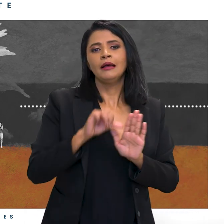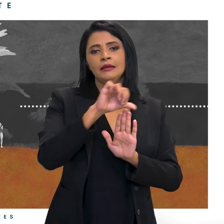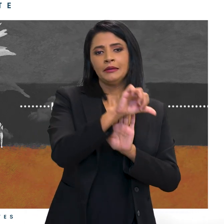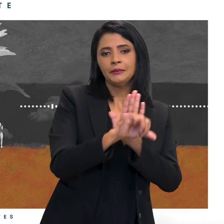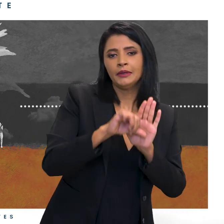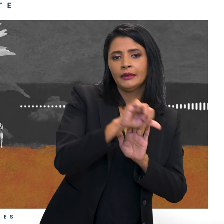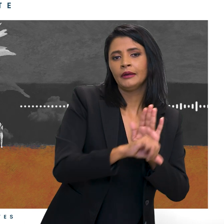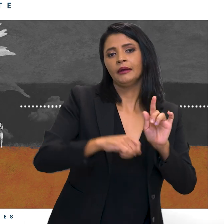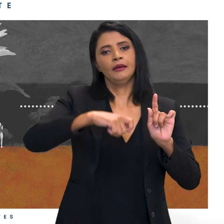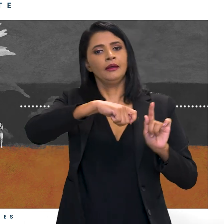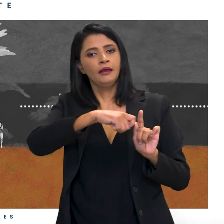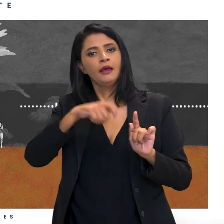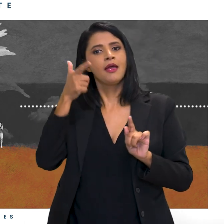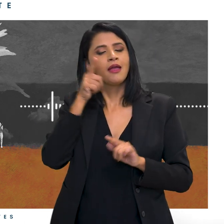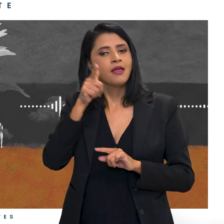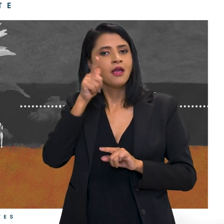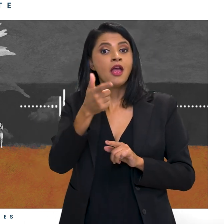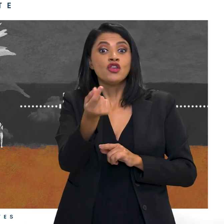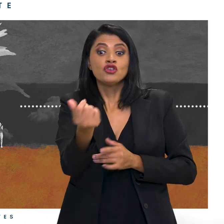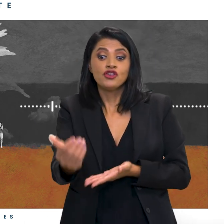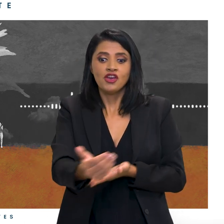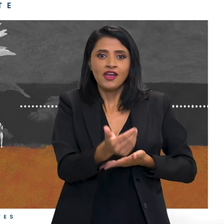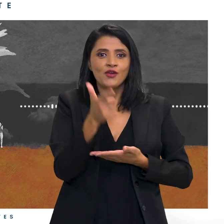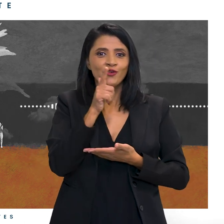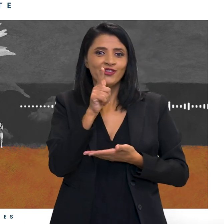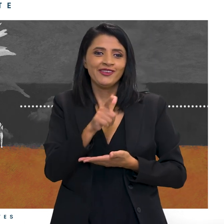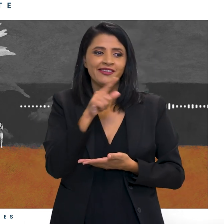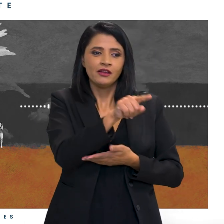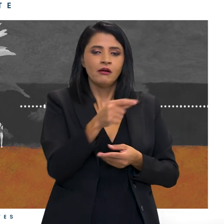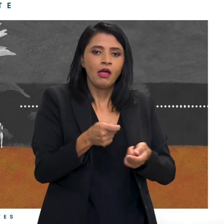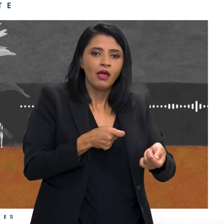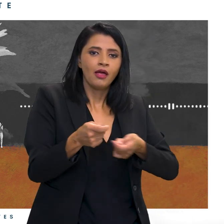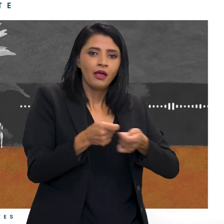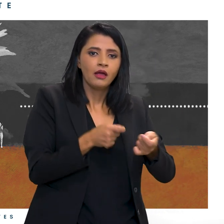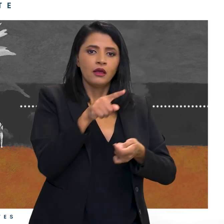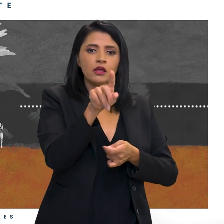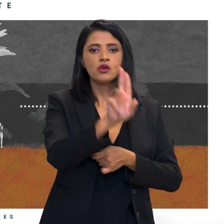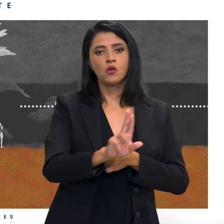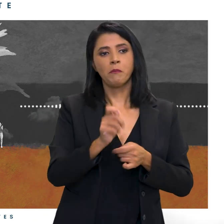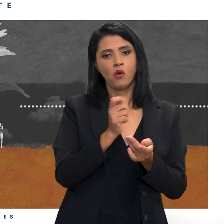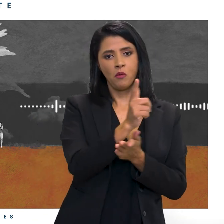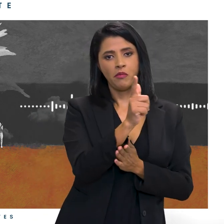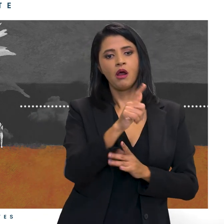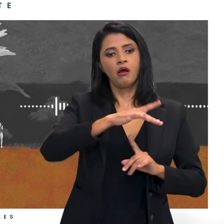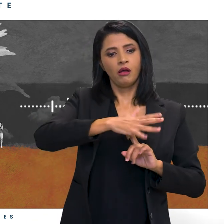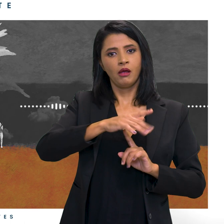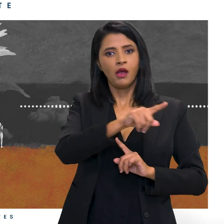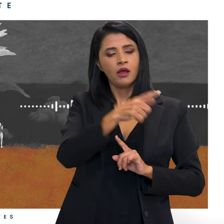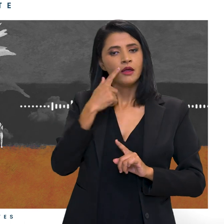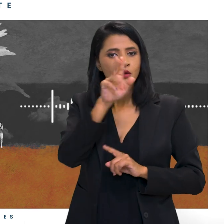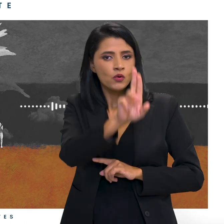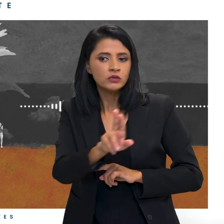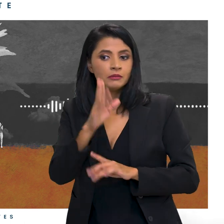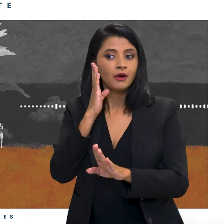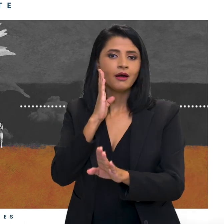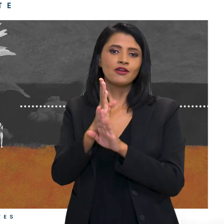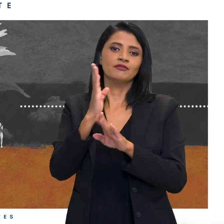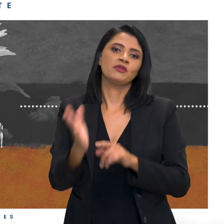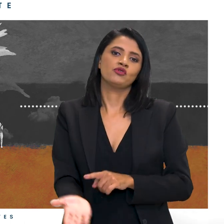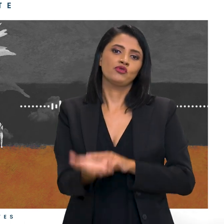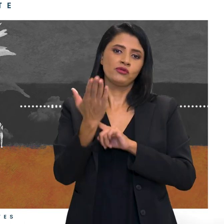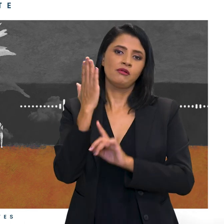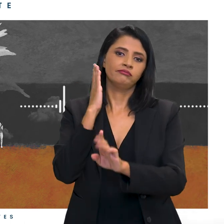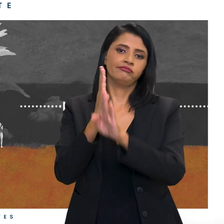aí do CNPq, de CAPES, ele conseguiu recurso, comprou lá o equipamento e ocasionalmente ele usa esse equipamento também para ajudar no